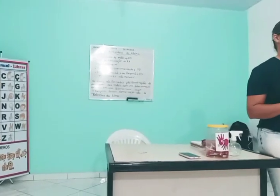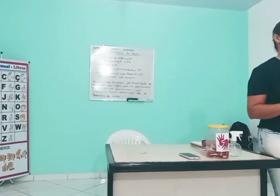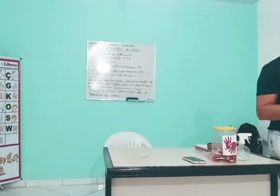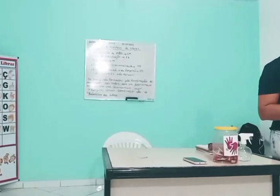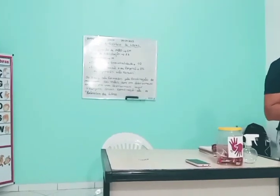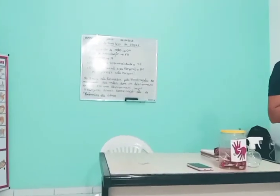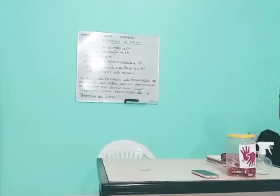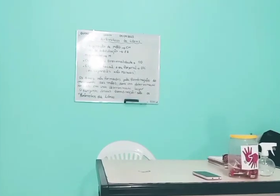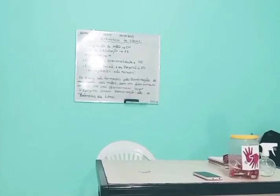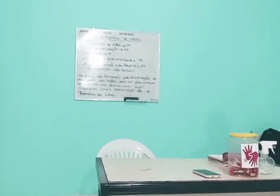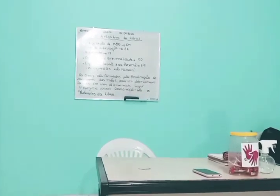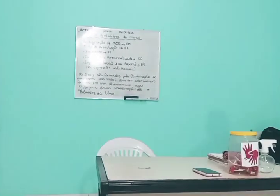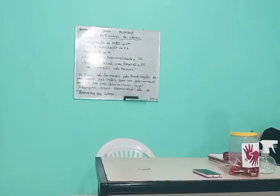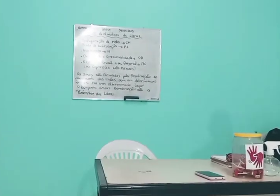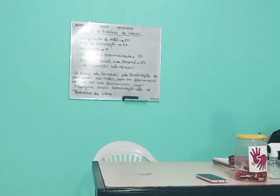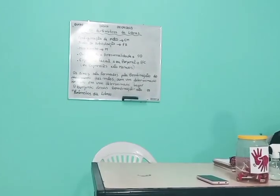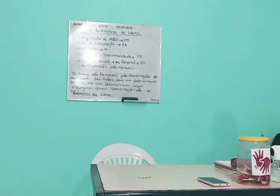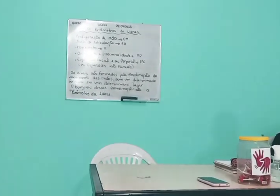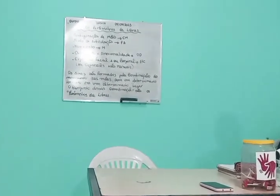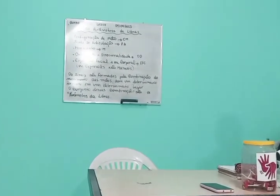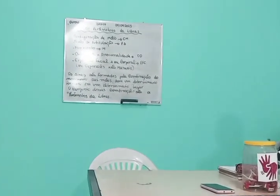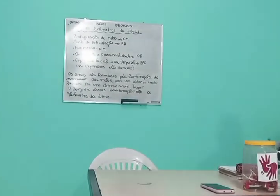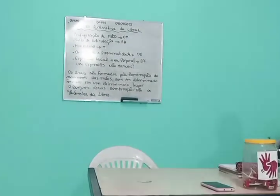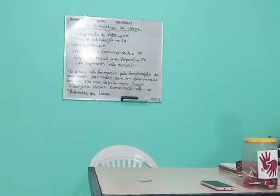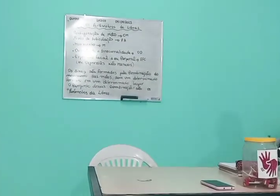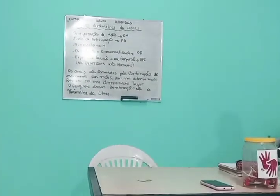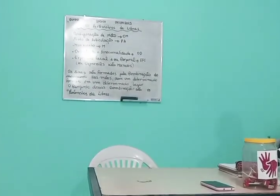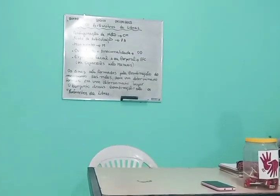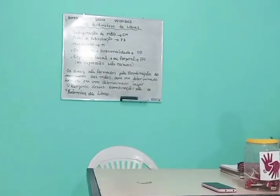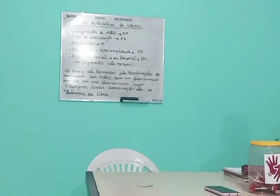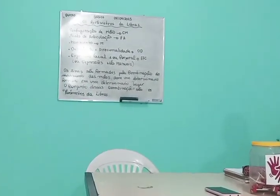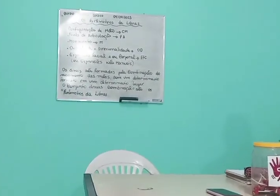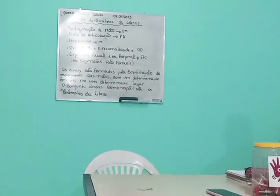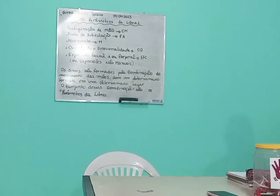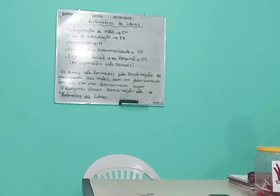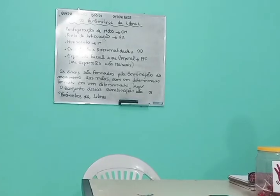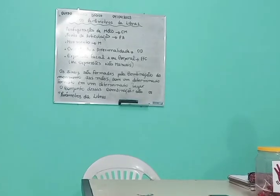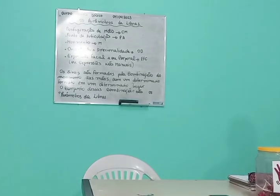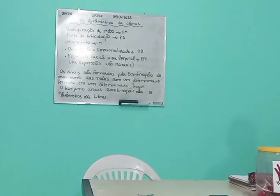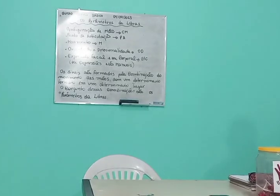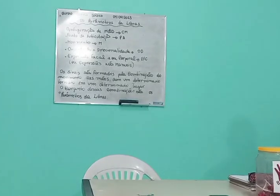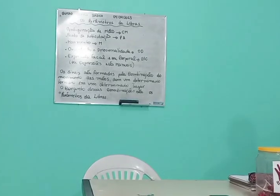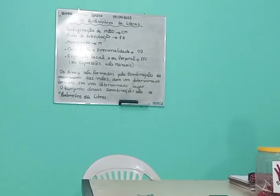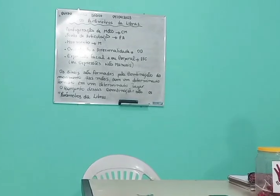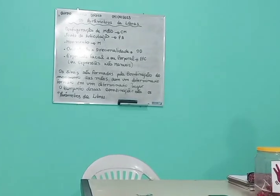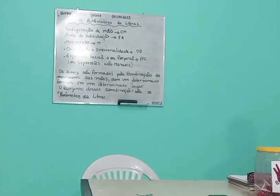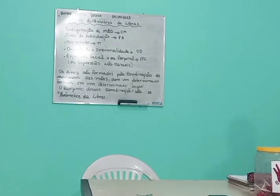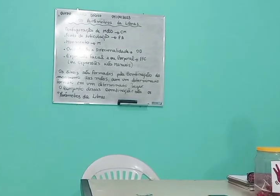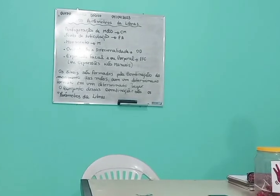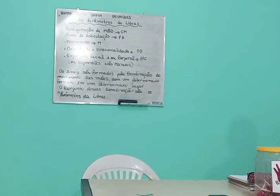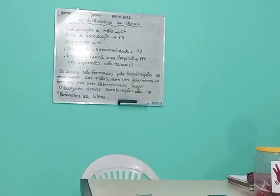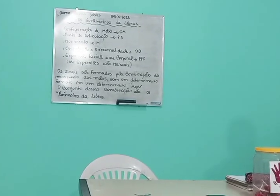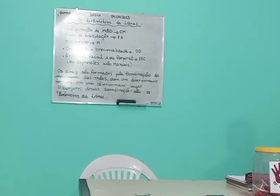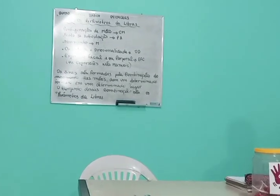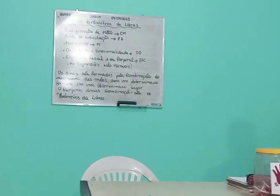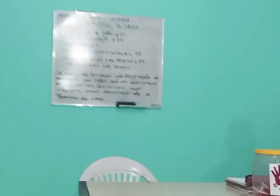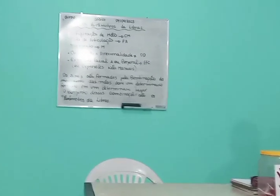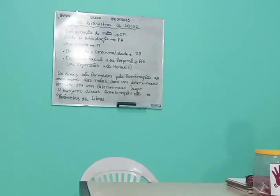meu sobrinho estava no programa de audição, né? A minha irmã hoje levou o laudo dele lá para ele ver. Ele já perdeu 50% da audição